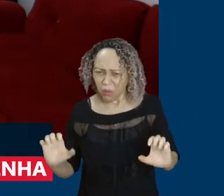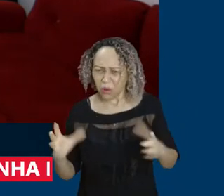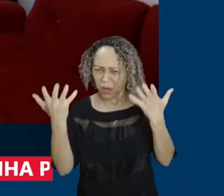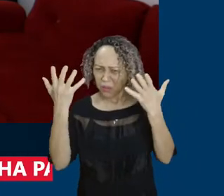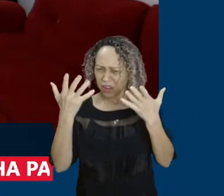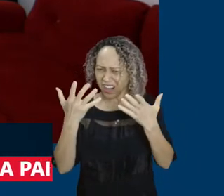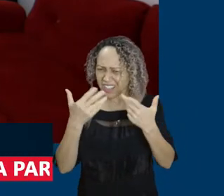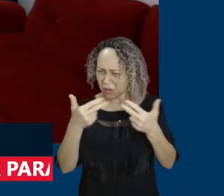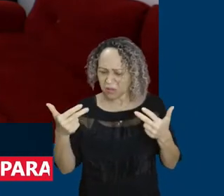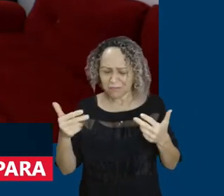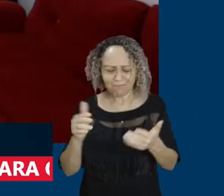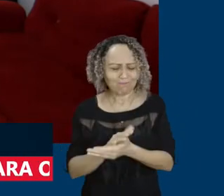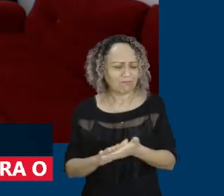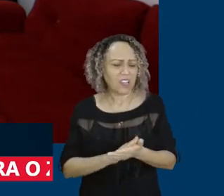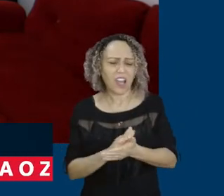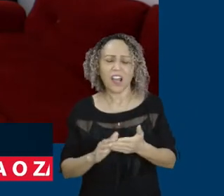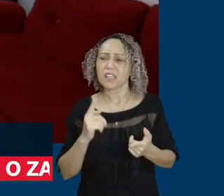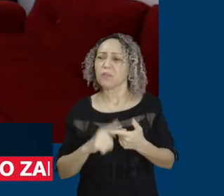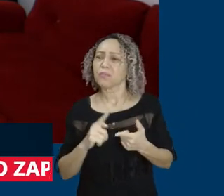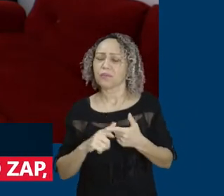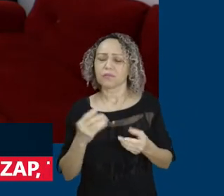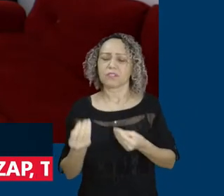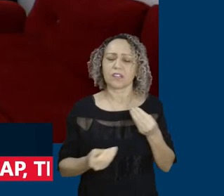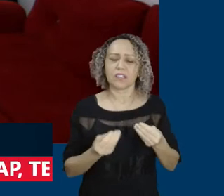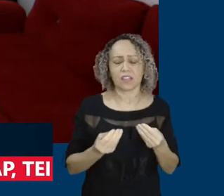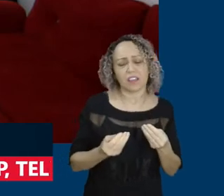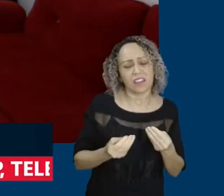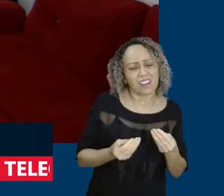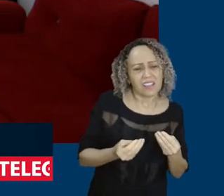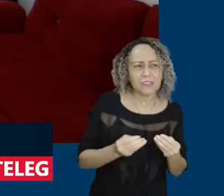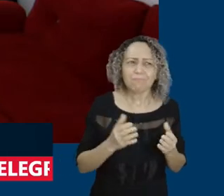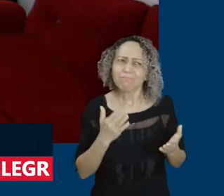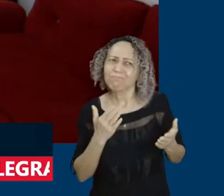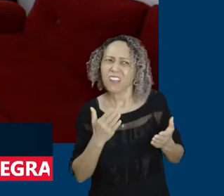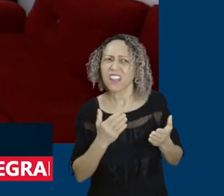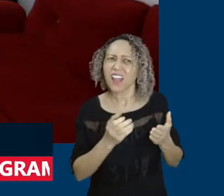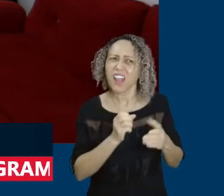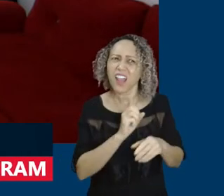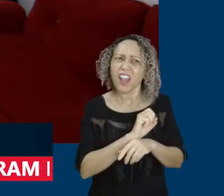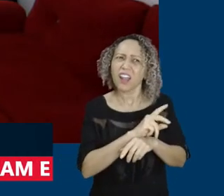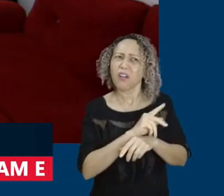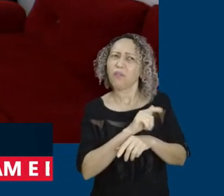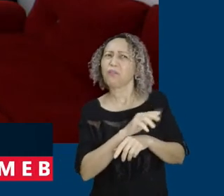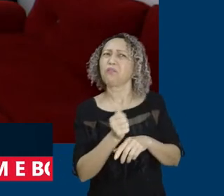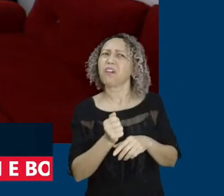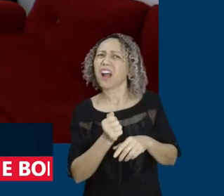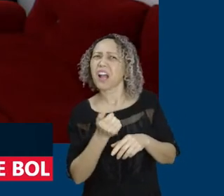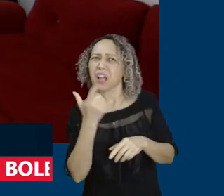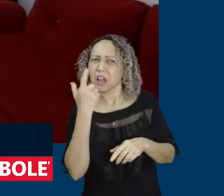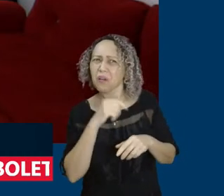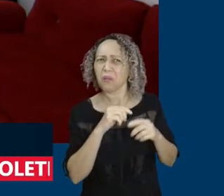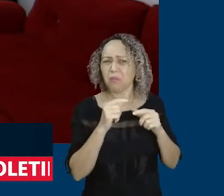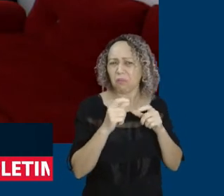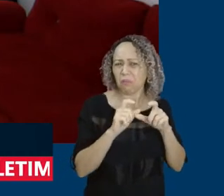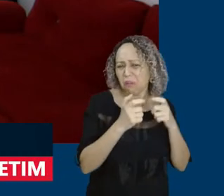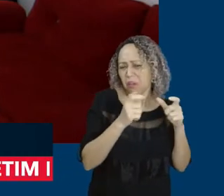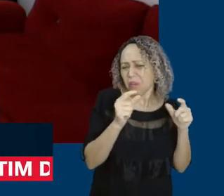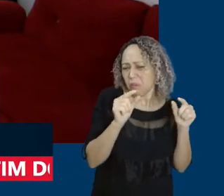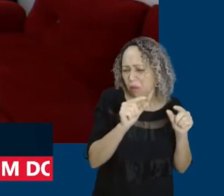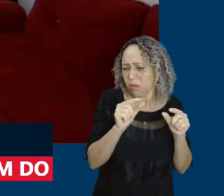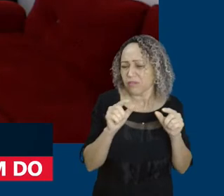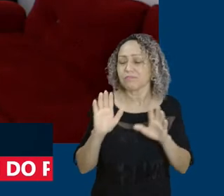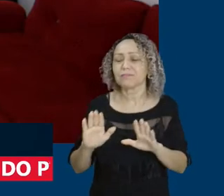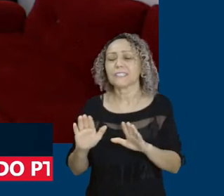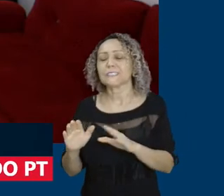mesmo com esses supostos novas vagas oferecidas aí, a nossa taxa de emprego segue altíssima aí, com quase 11